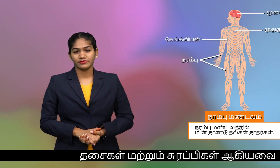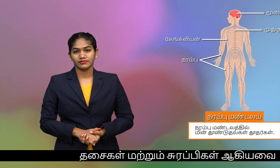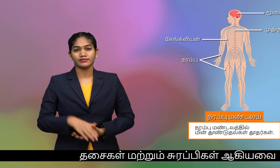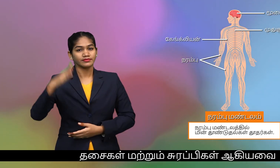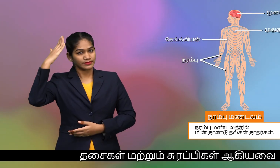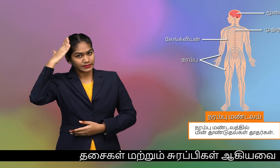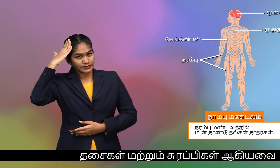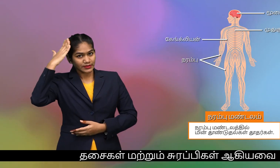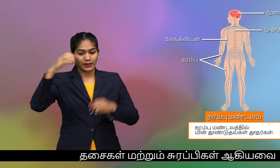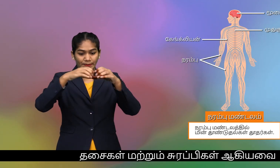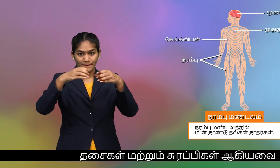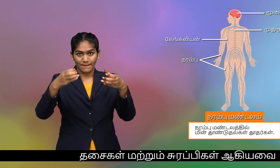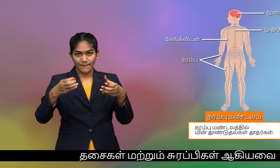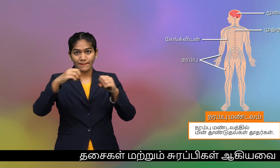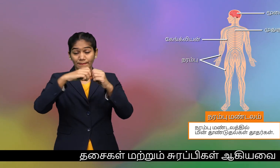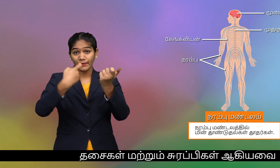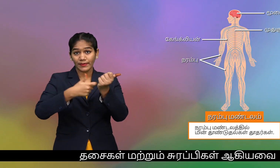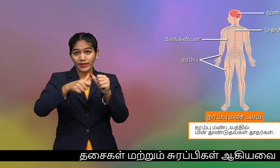தசைகள் மற்றும் சுரப்பிகள் ஆகியவற்றை